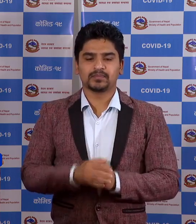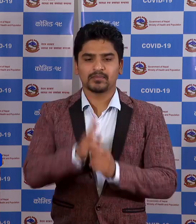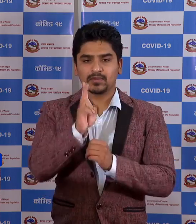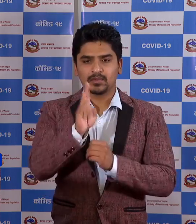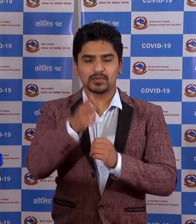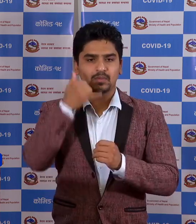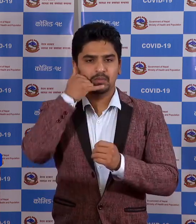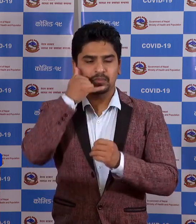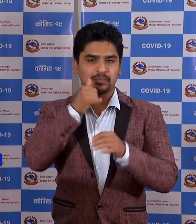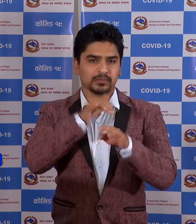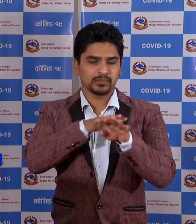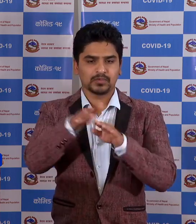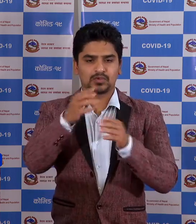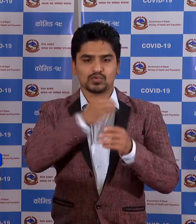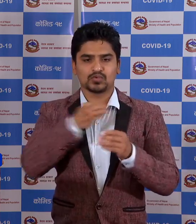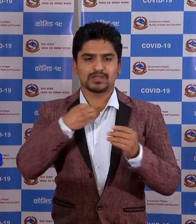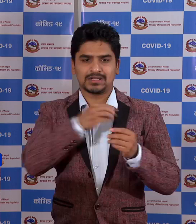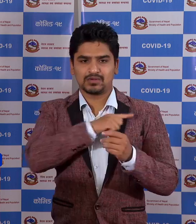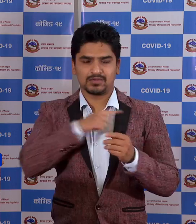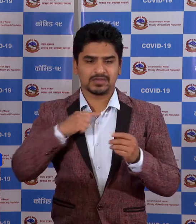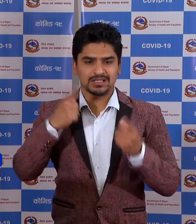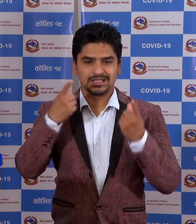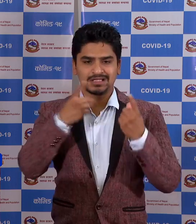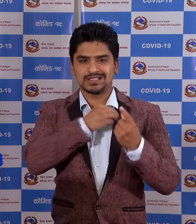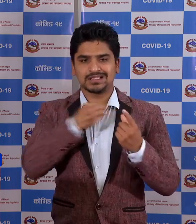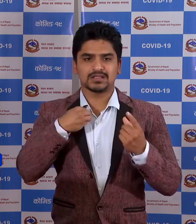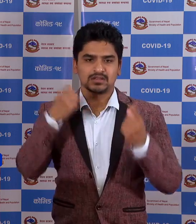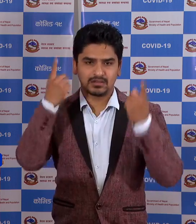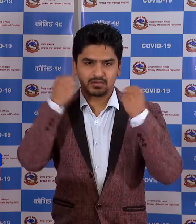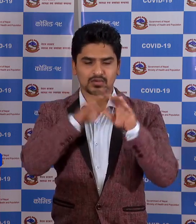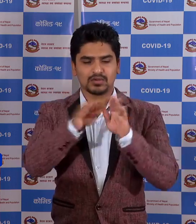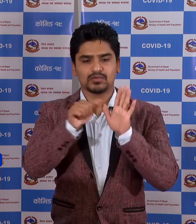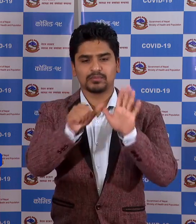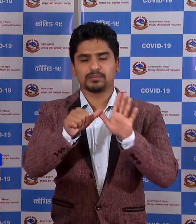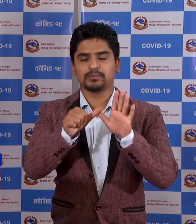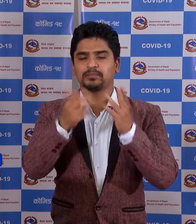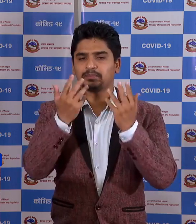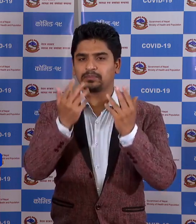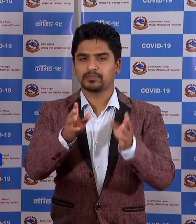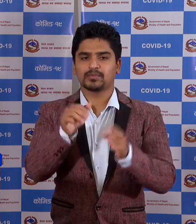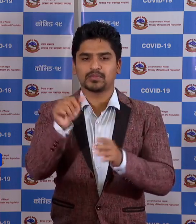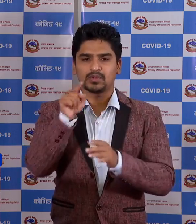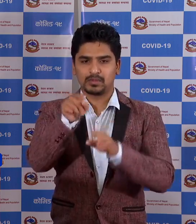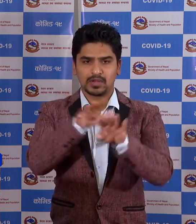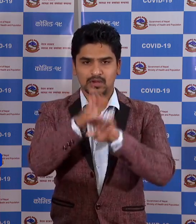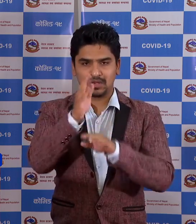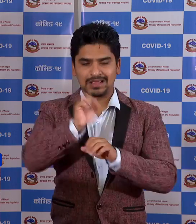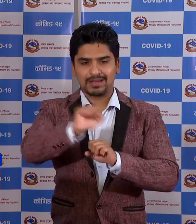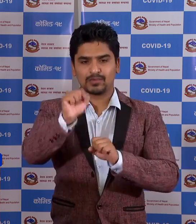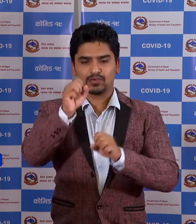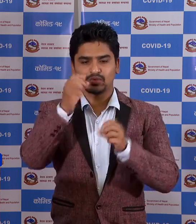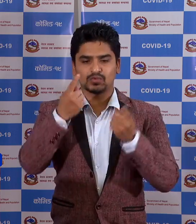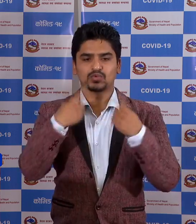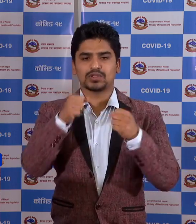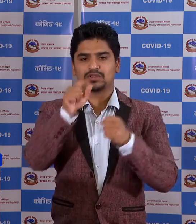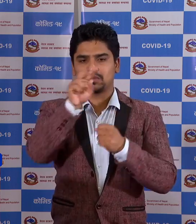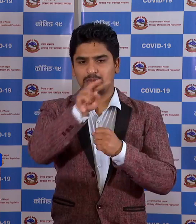ती कलहरूको हाम्रा स्वास्थ्यकर्मी तथा चिकित्सकहरूले उत्तर दिनुभएको छ। यहाँहरूले आफ्नो स्वास्थ्यको